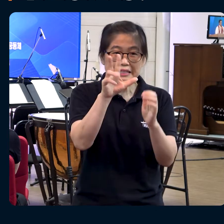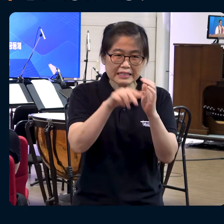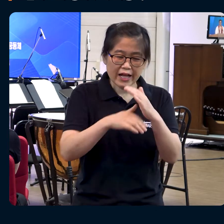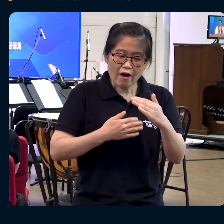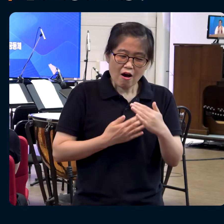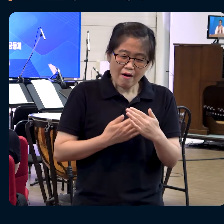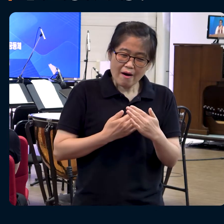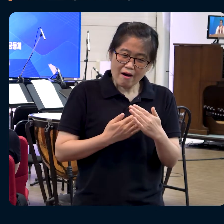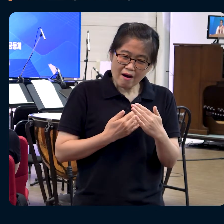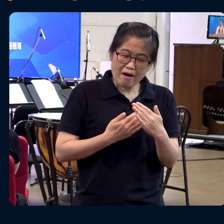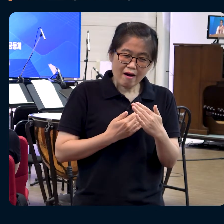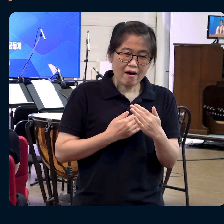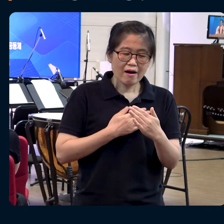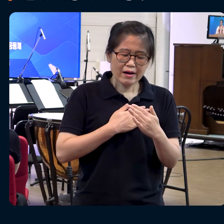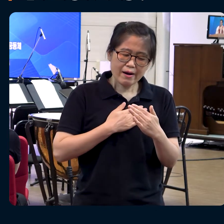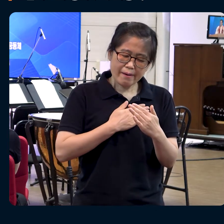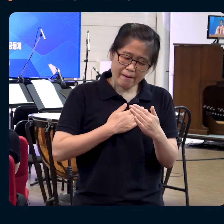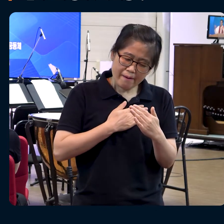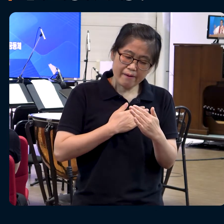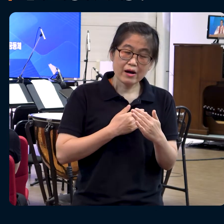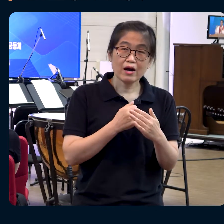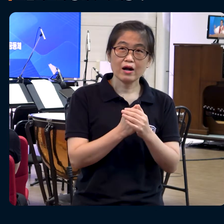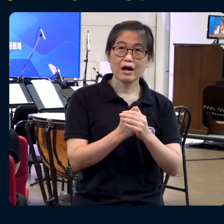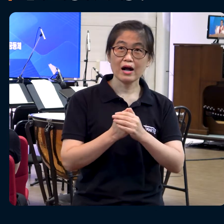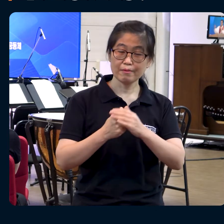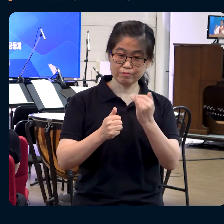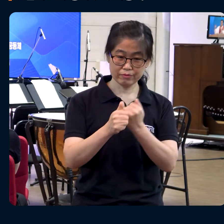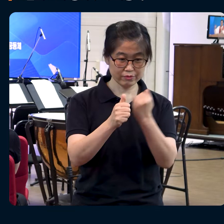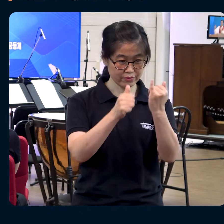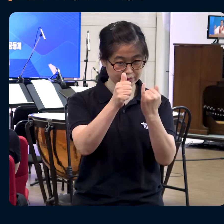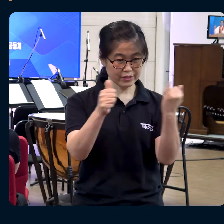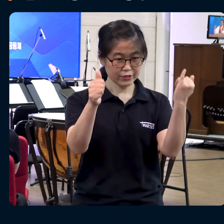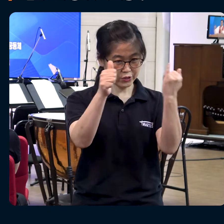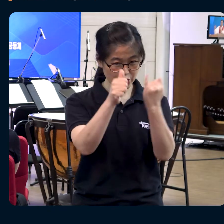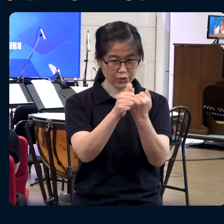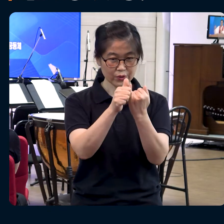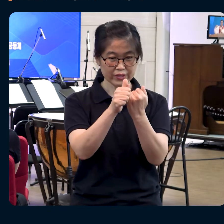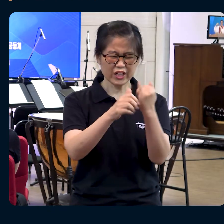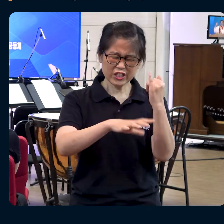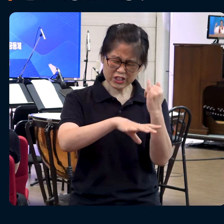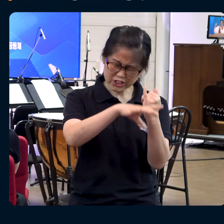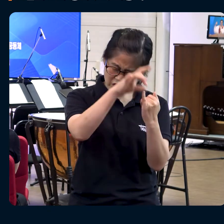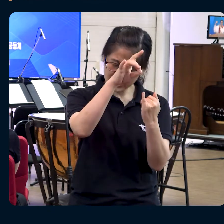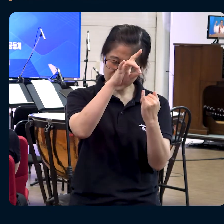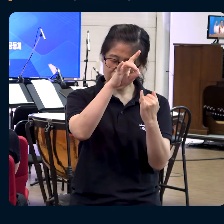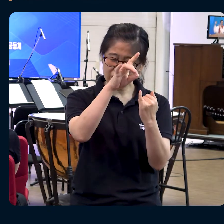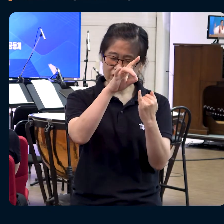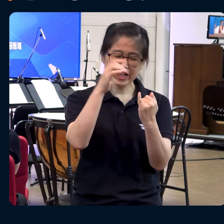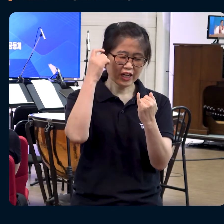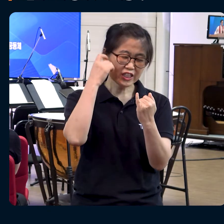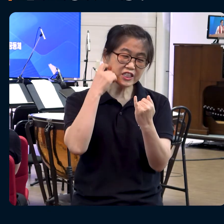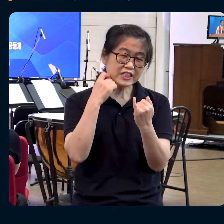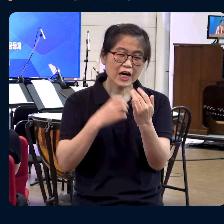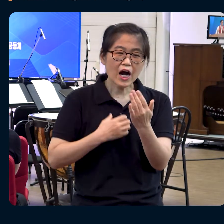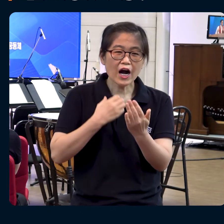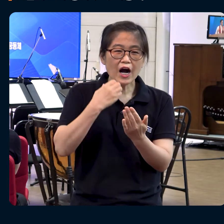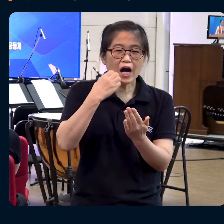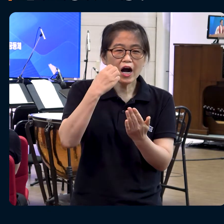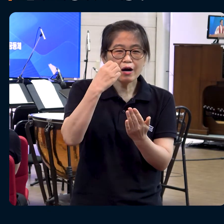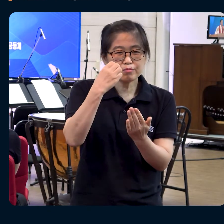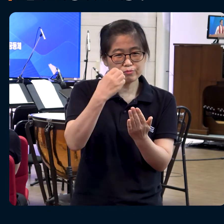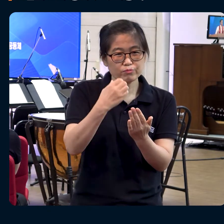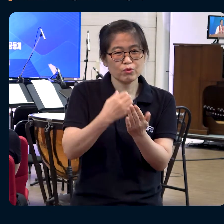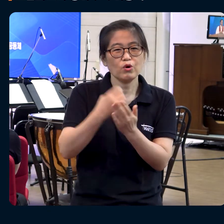처음 혼인 서약할 때 그 어떤 설레던 마음, 어떤 그 아내와 그 어떤 그 부부 된 데서 오는 그 기대, 막